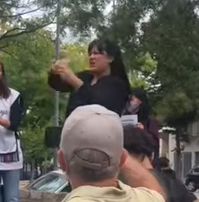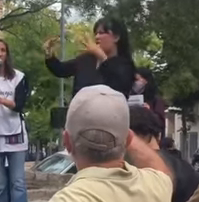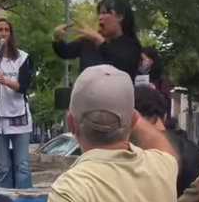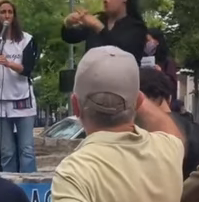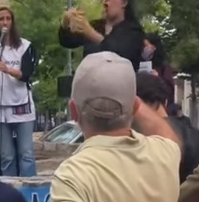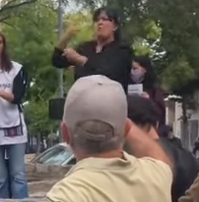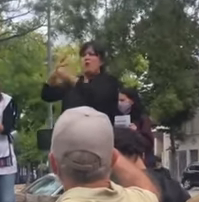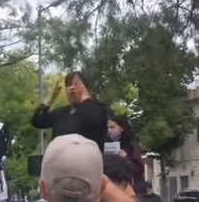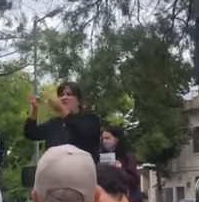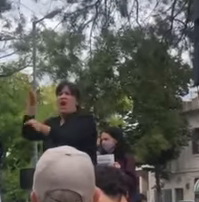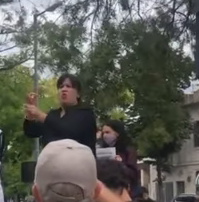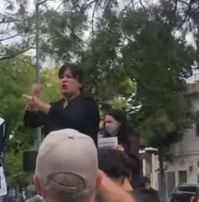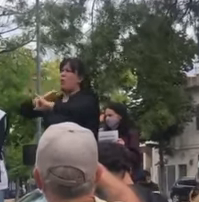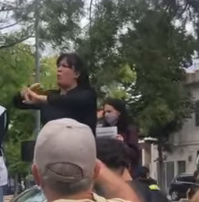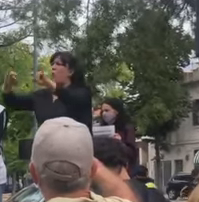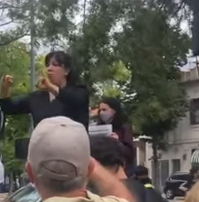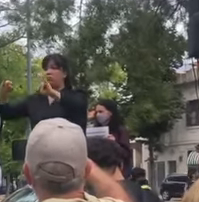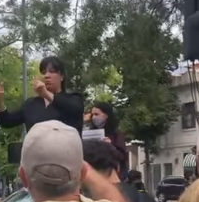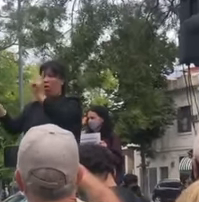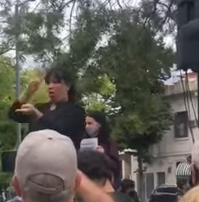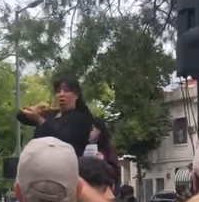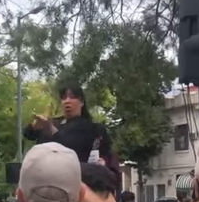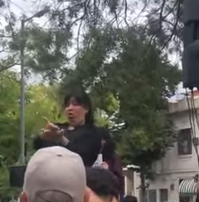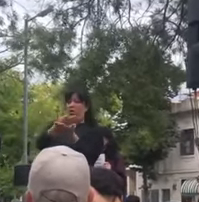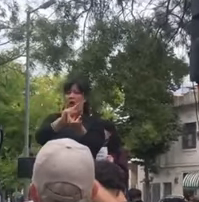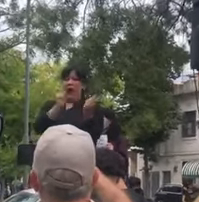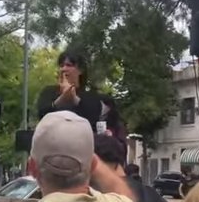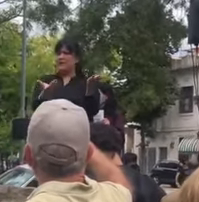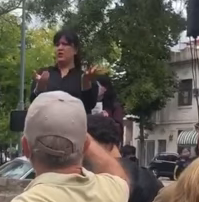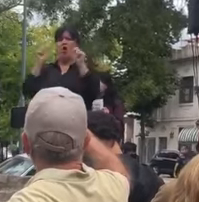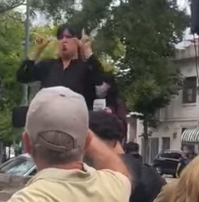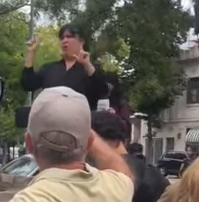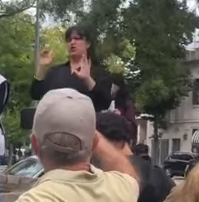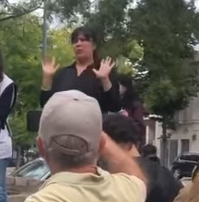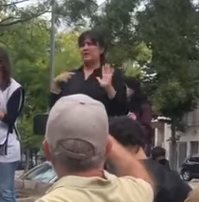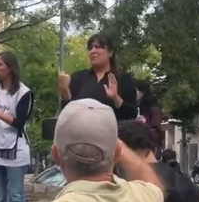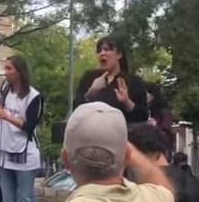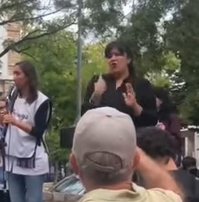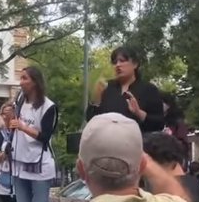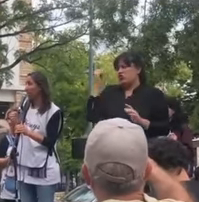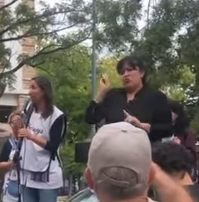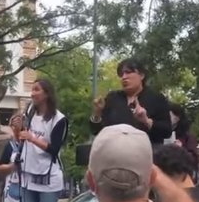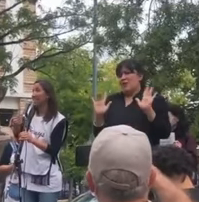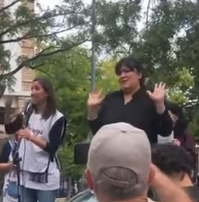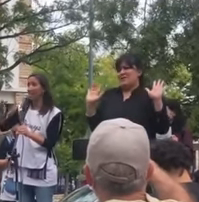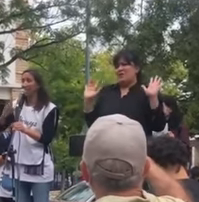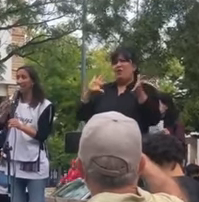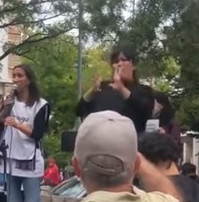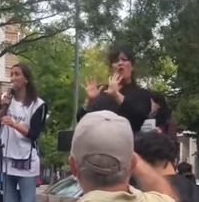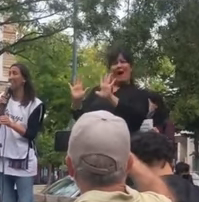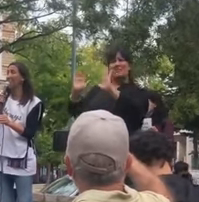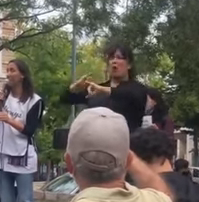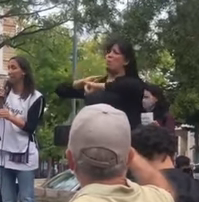La educación haga todo lo contrario. No es una sorpresa para nosotros lo